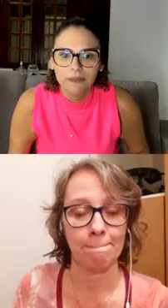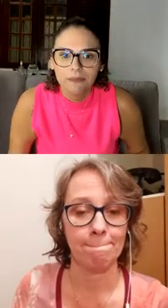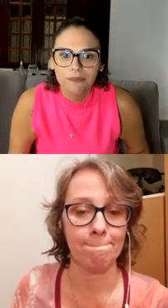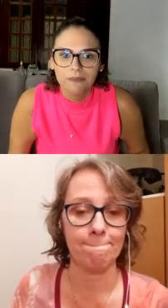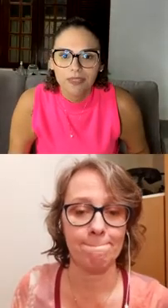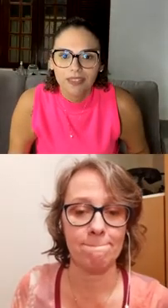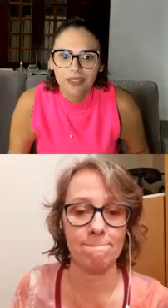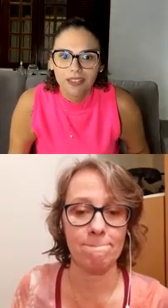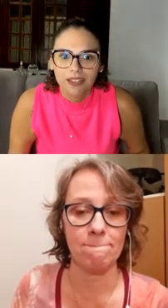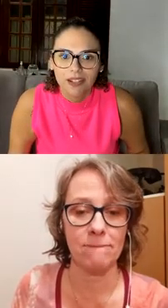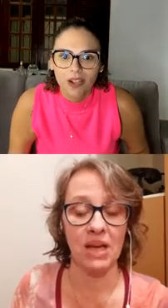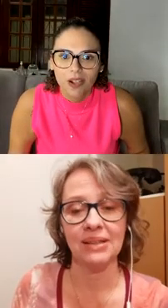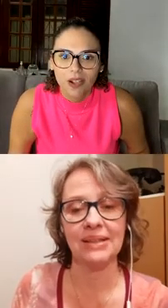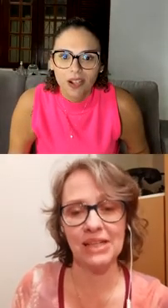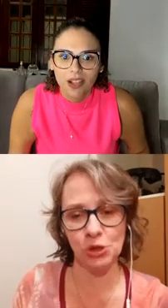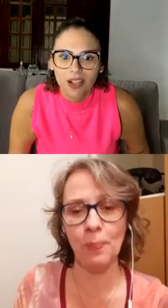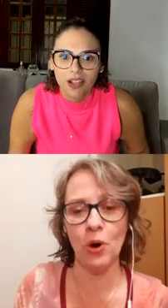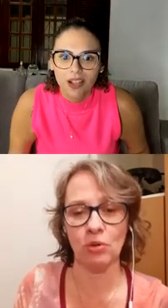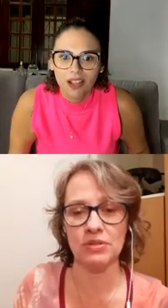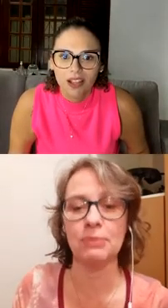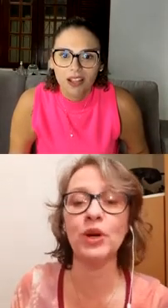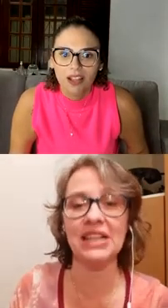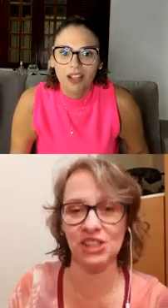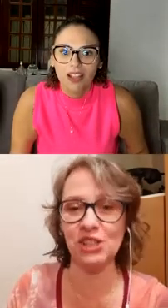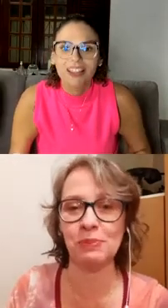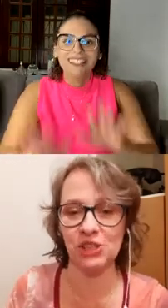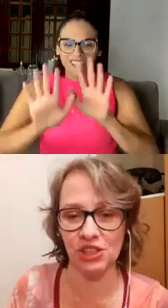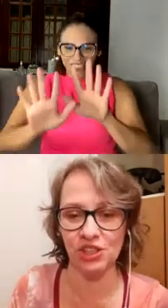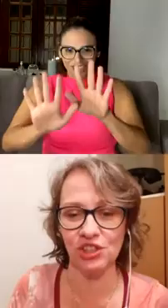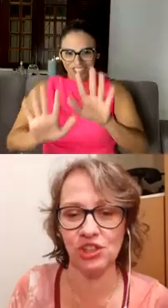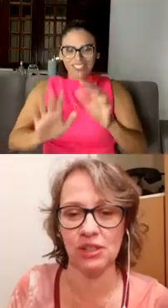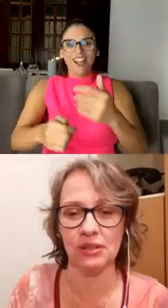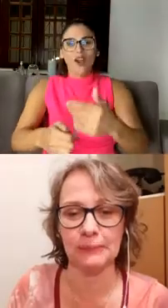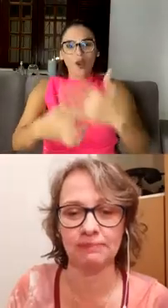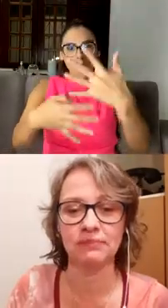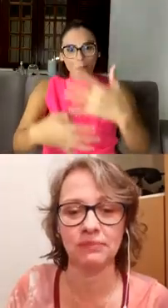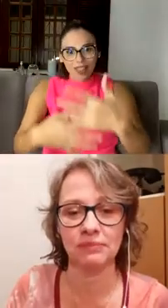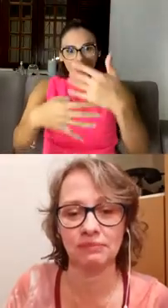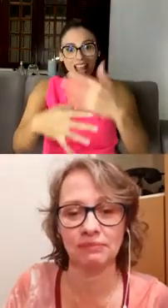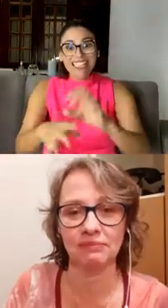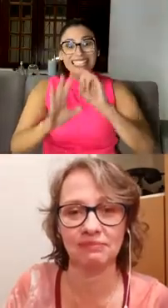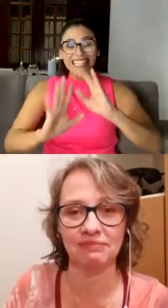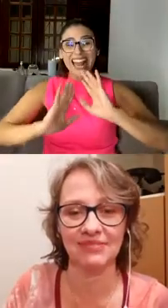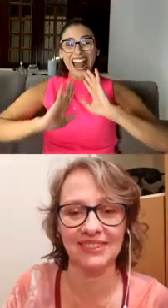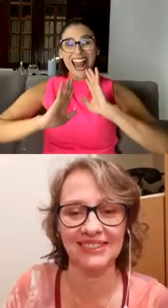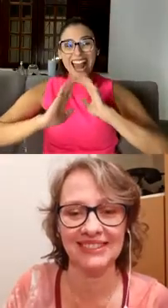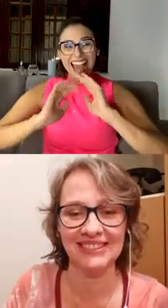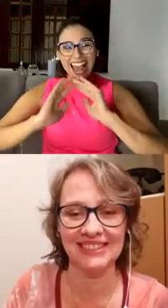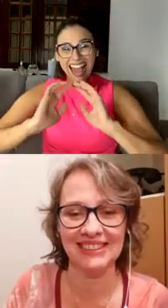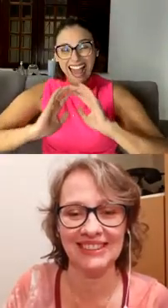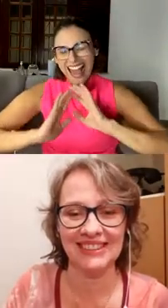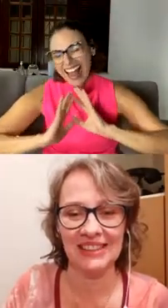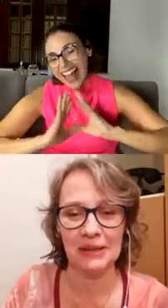ser? Deixa um pouco. Se muita gente pedir, a gente tira.